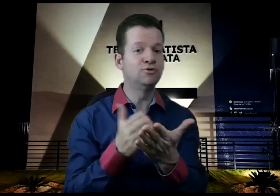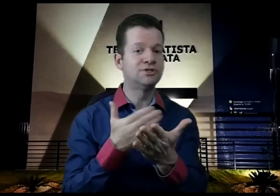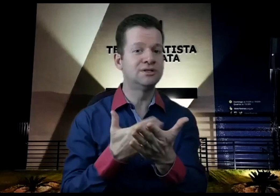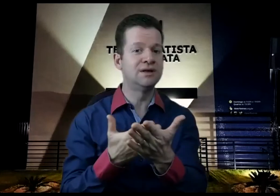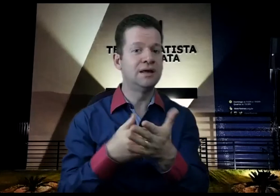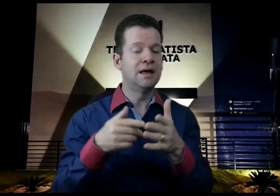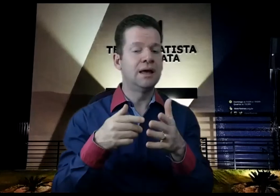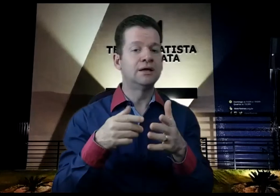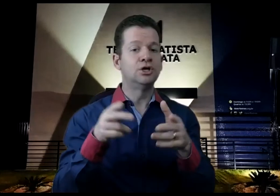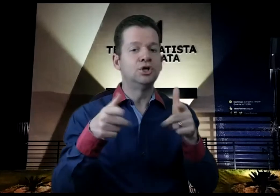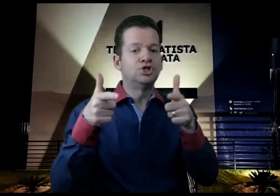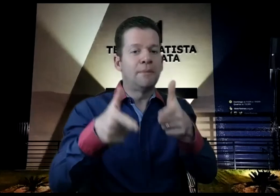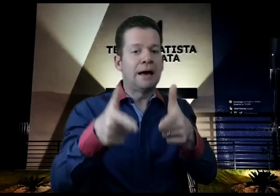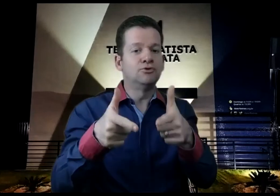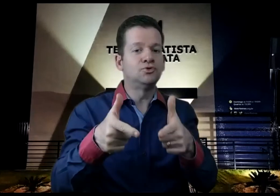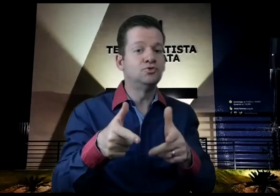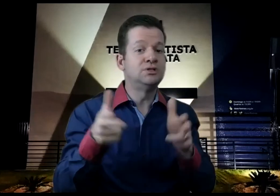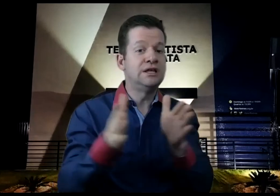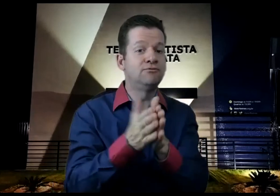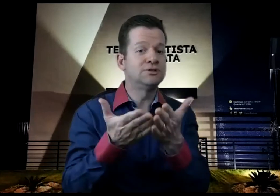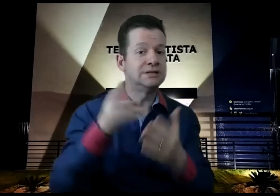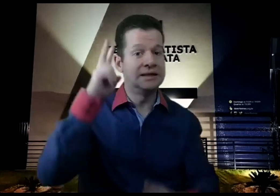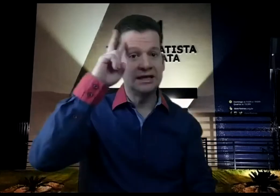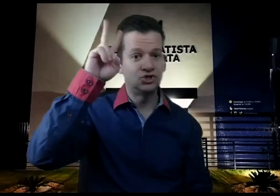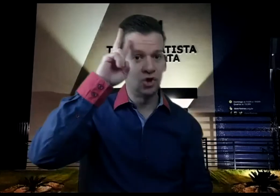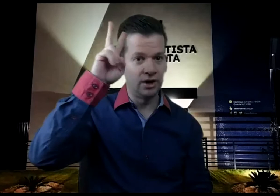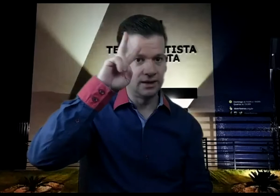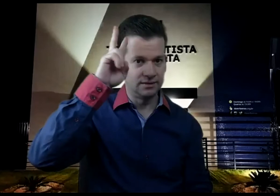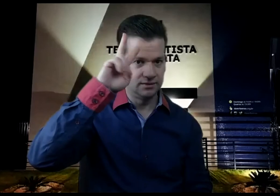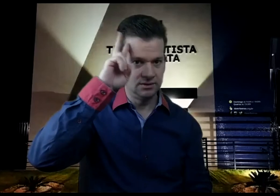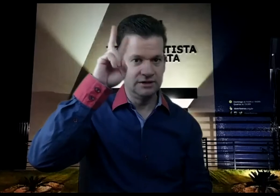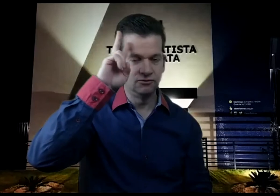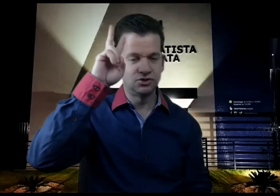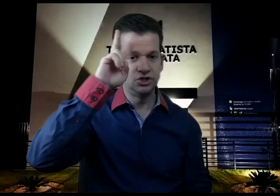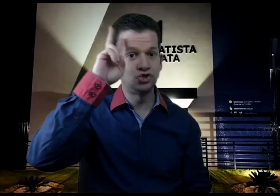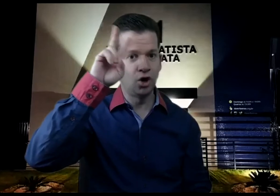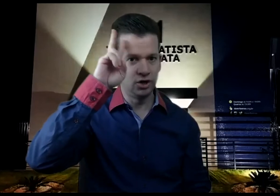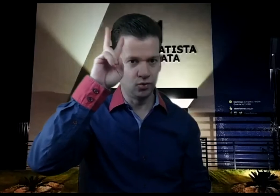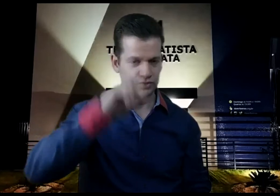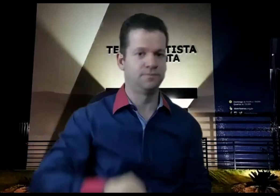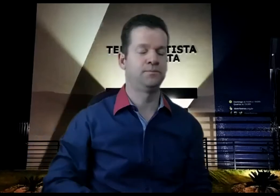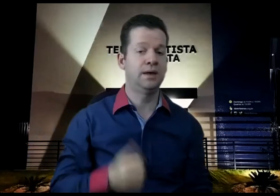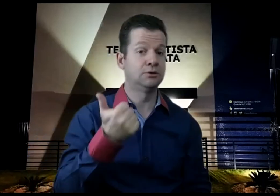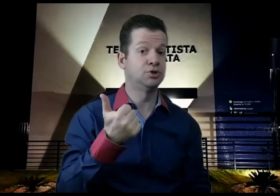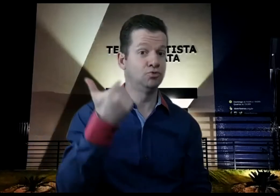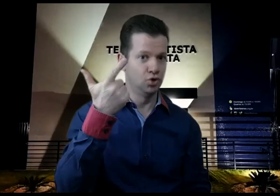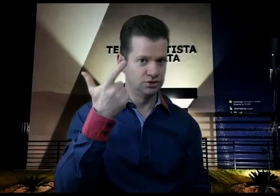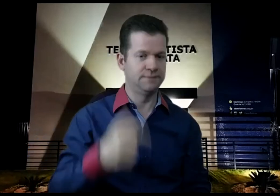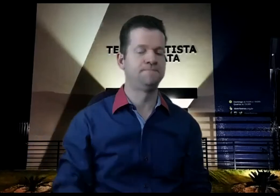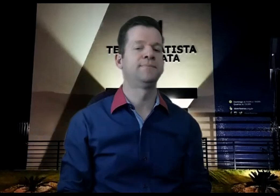livros chamados os livros da história, livros históricos. Okay? Então, são 12.